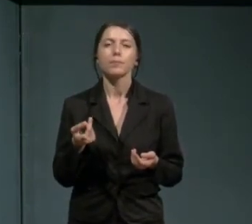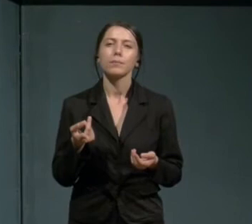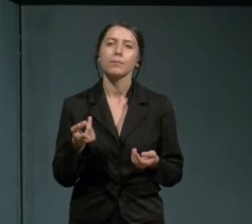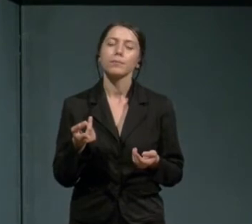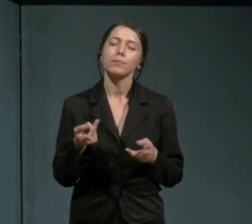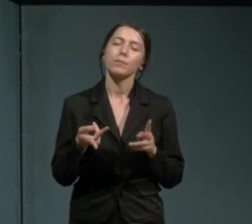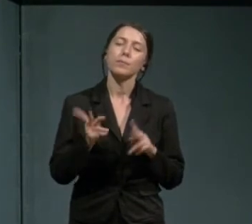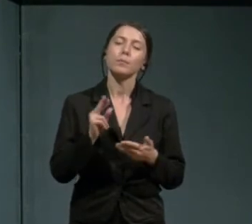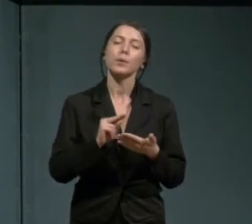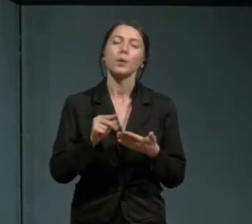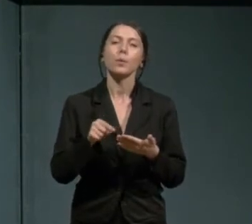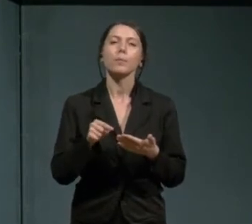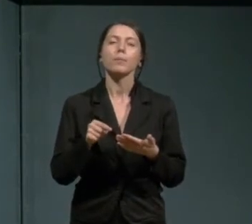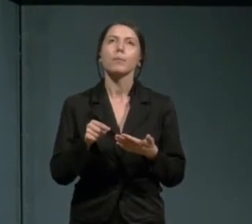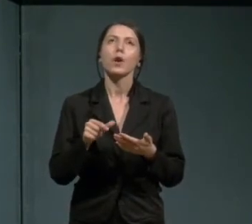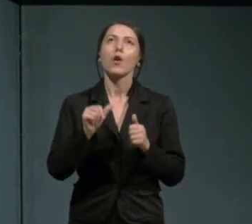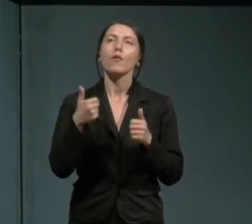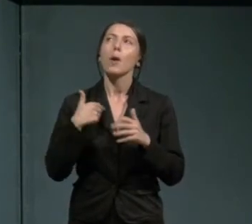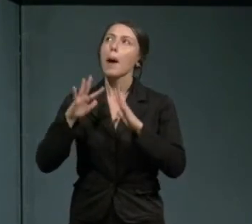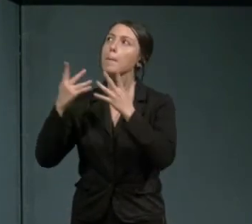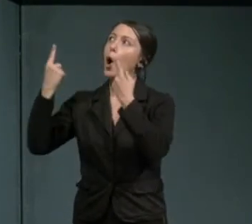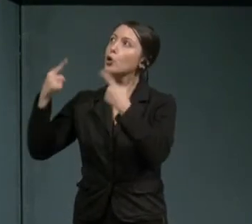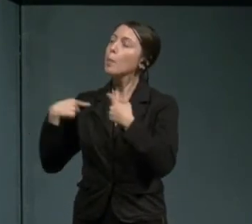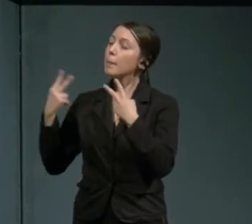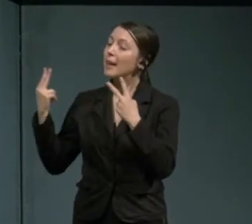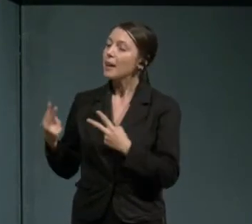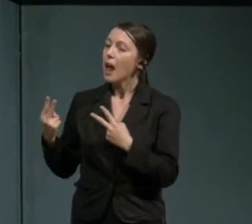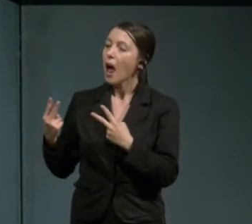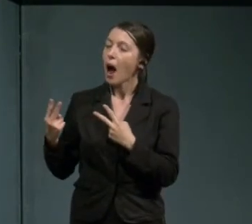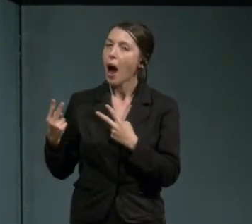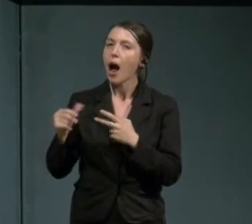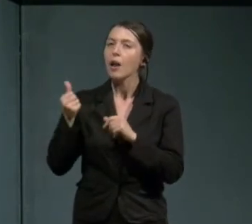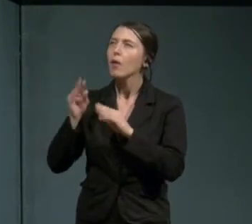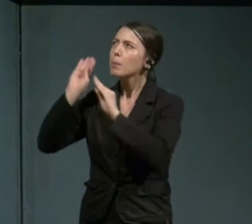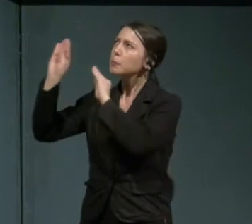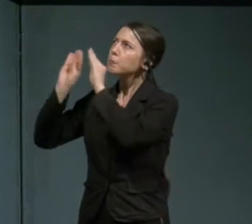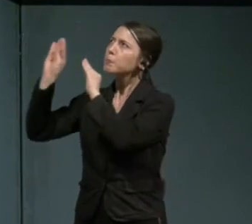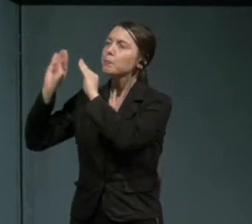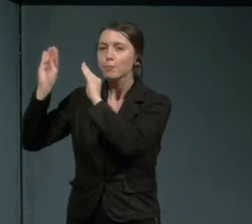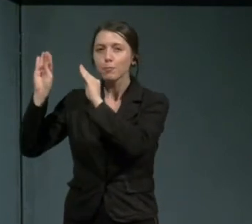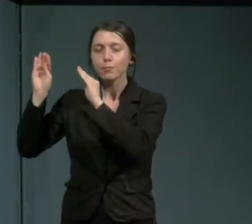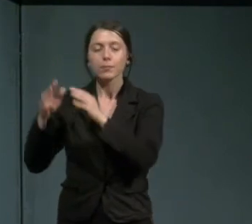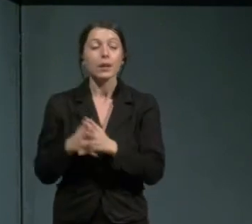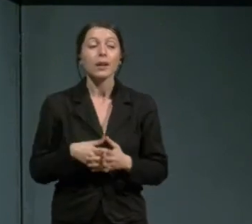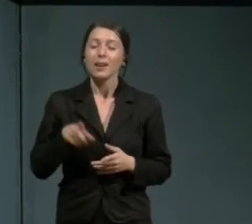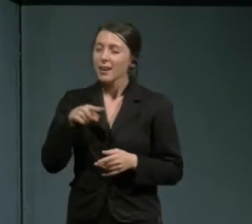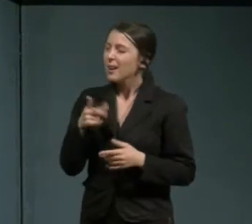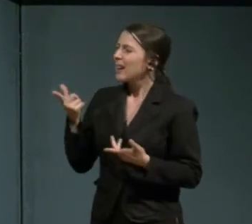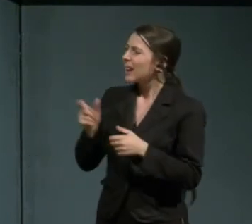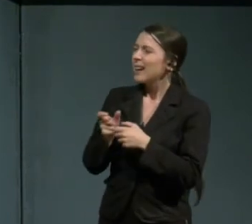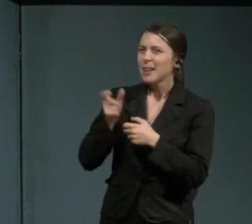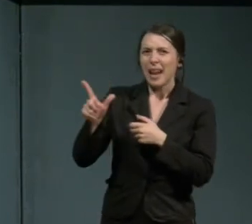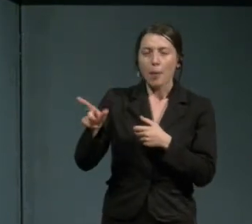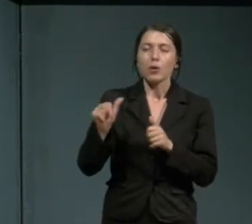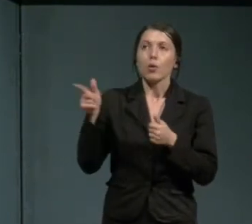che interrogano al mondo in cui vivo ridurrai sentire provato il bisogno di esprimersi politicamente